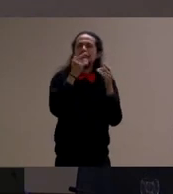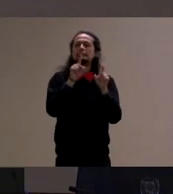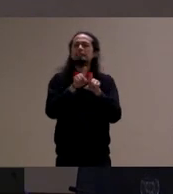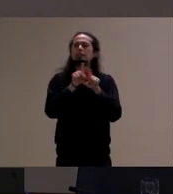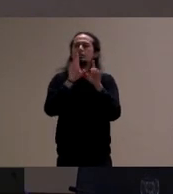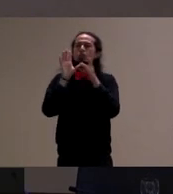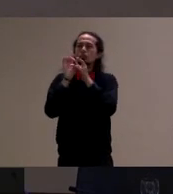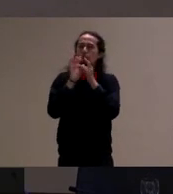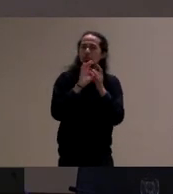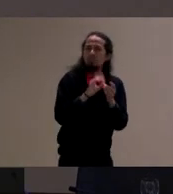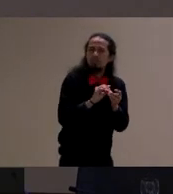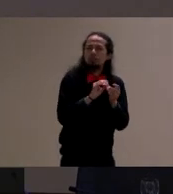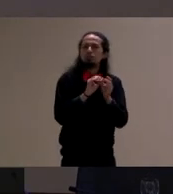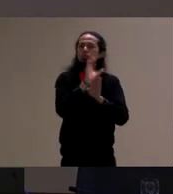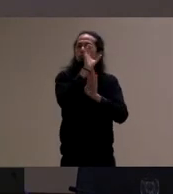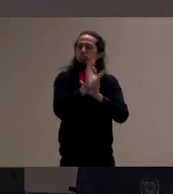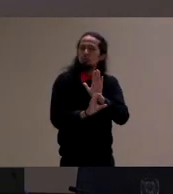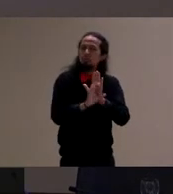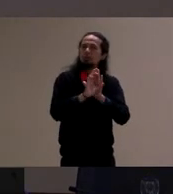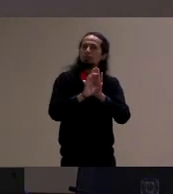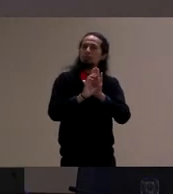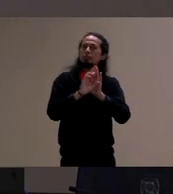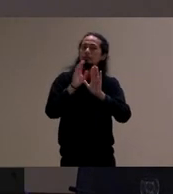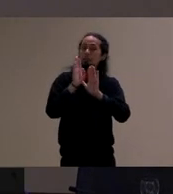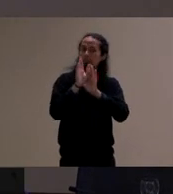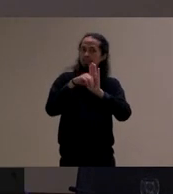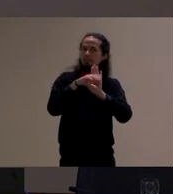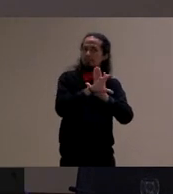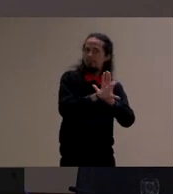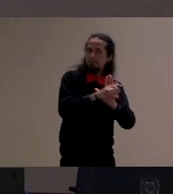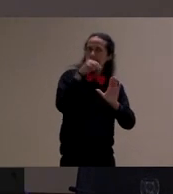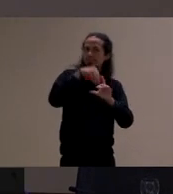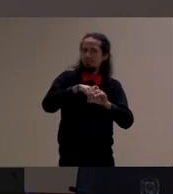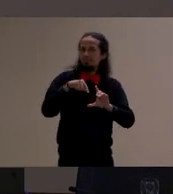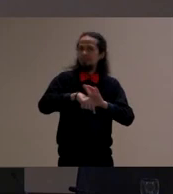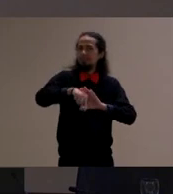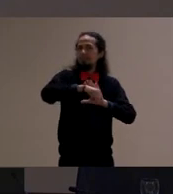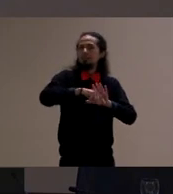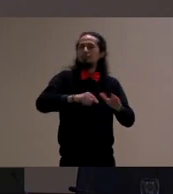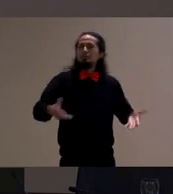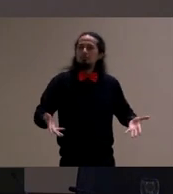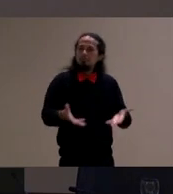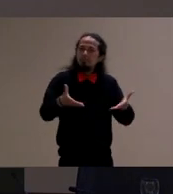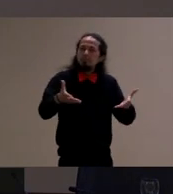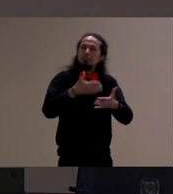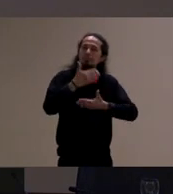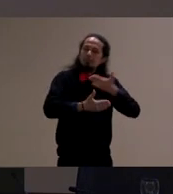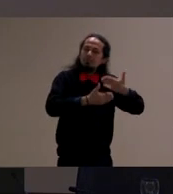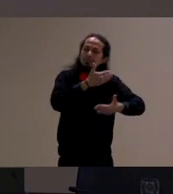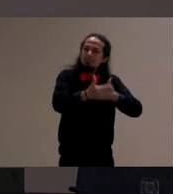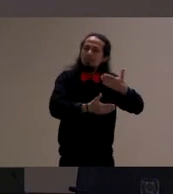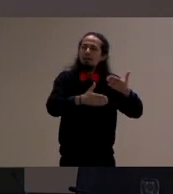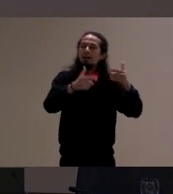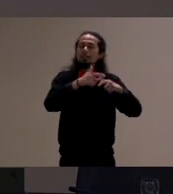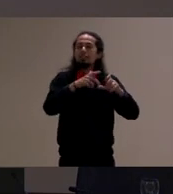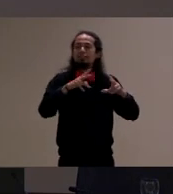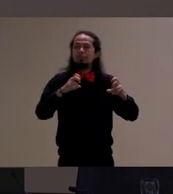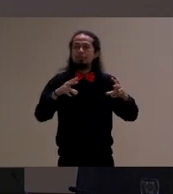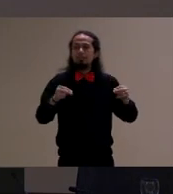dar bem de Cc dos documentos da rede levaram a rede né a novamente